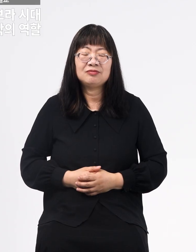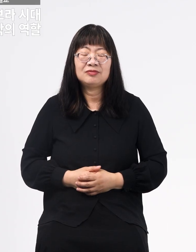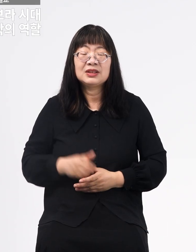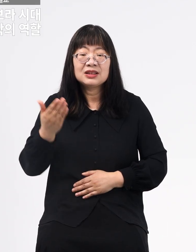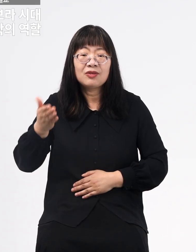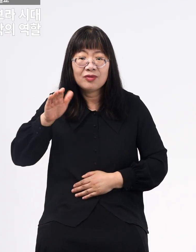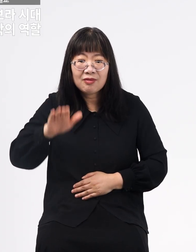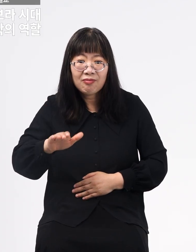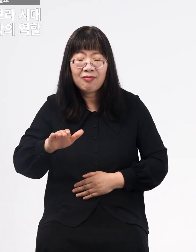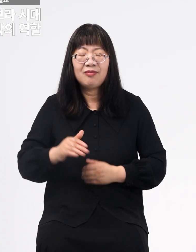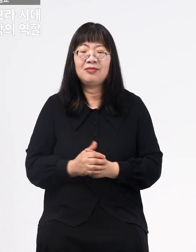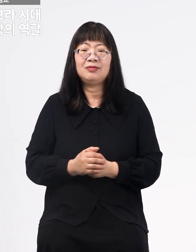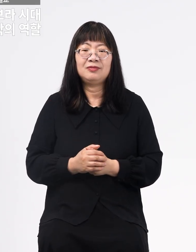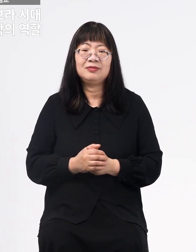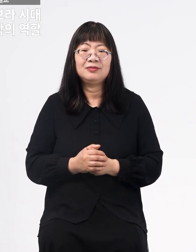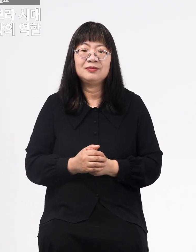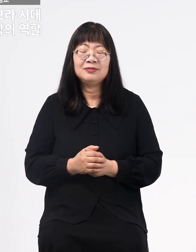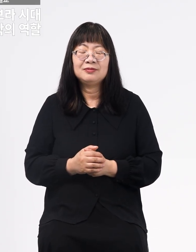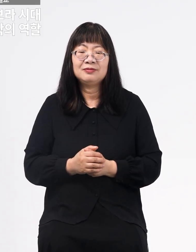그런데